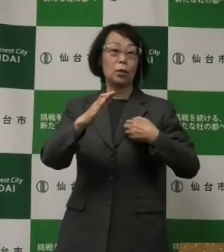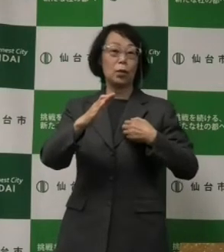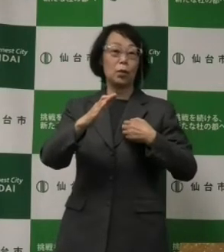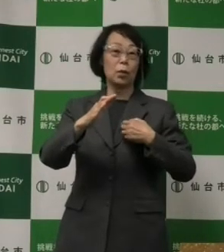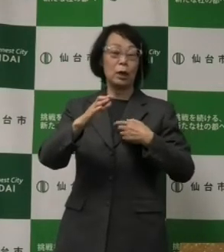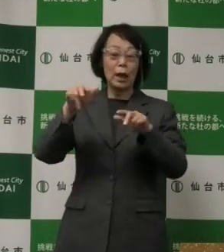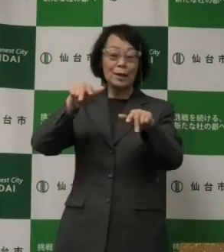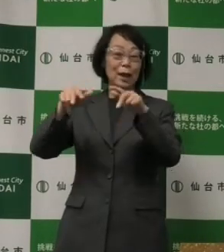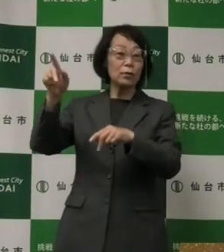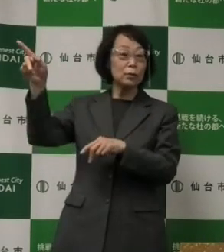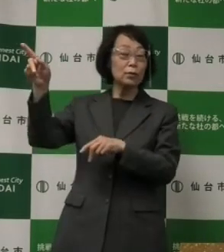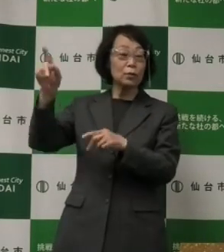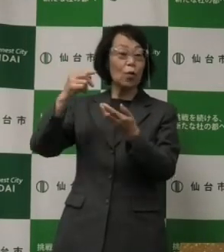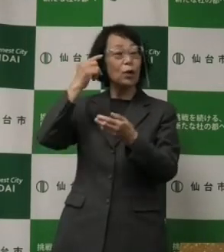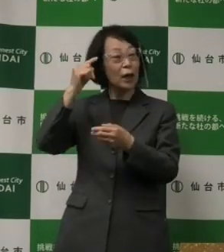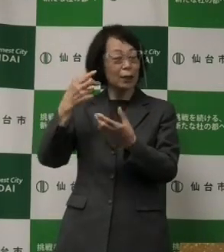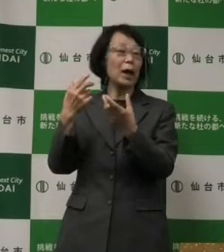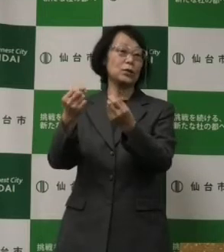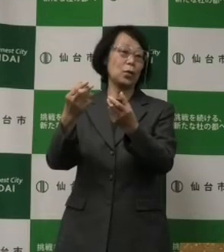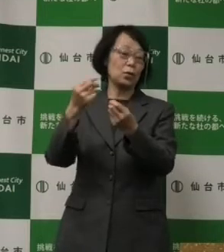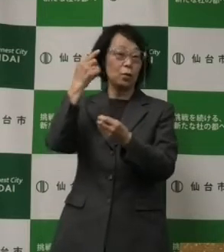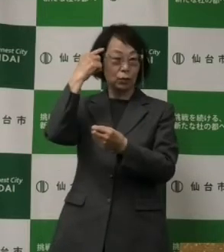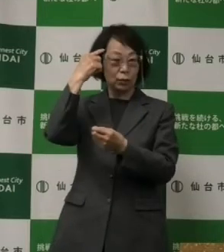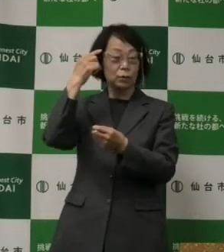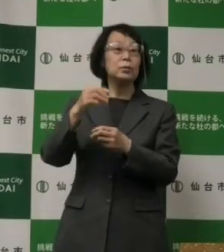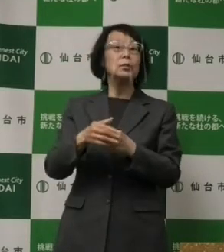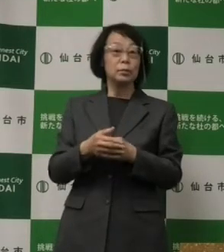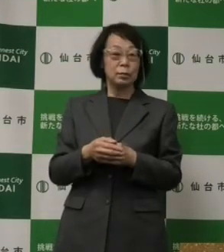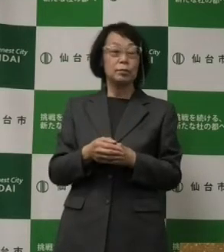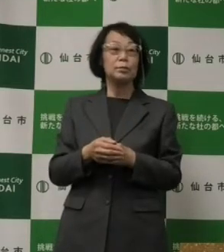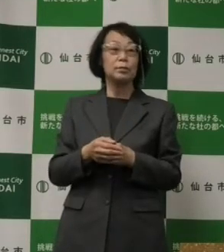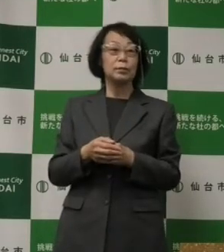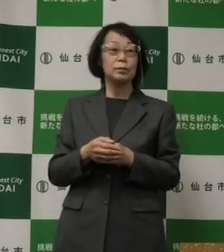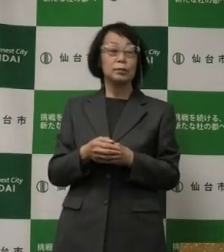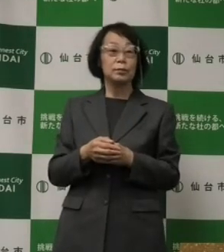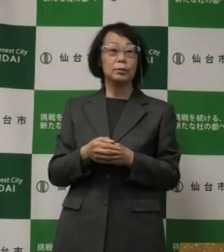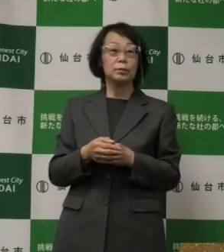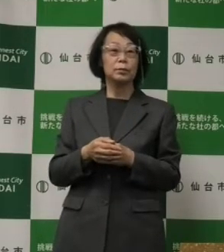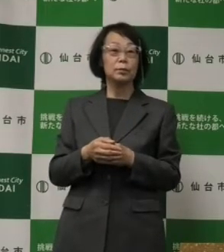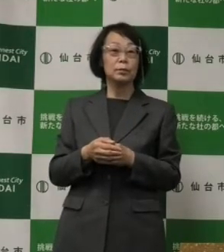政府のお考えになっているのはそうだろうなというふうに思うところです。